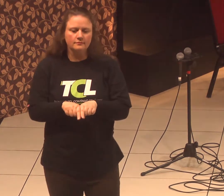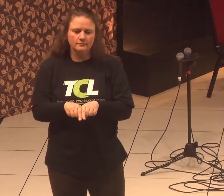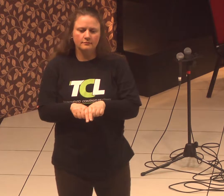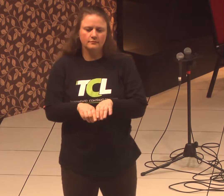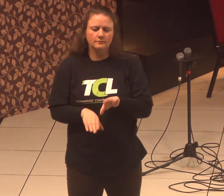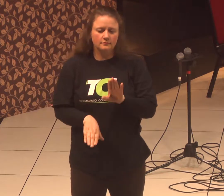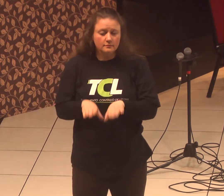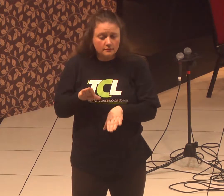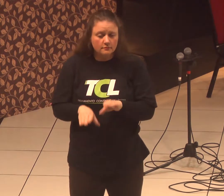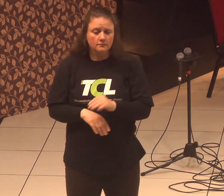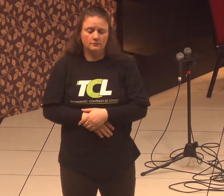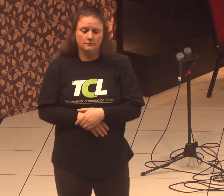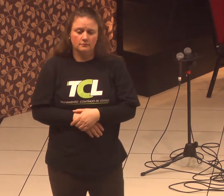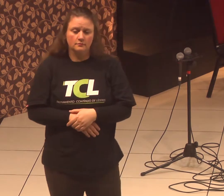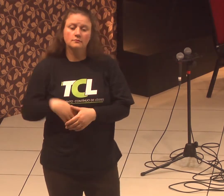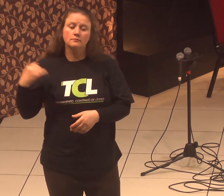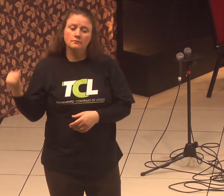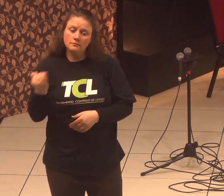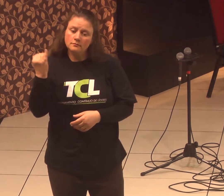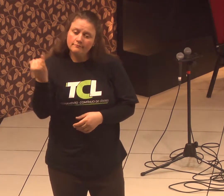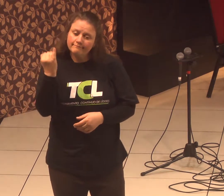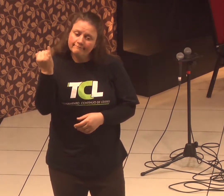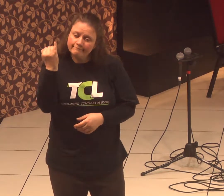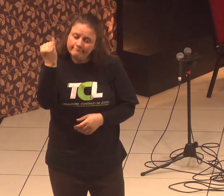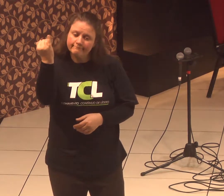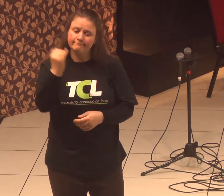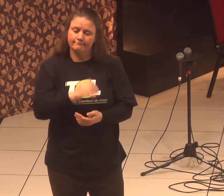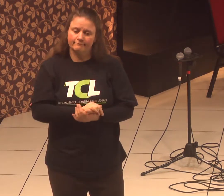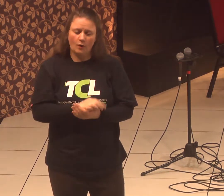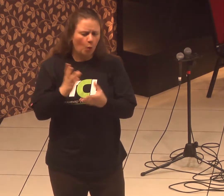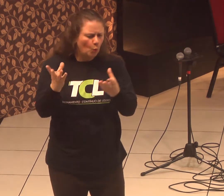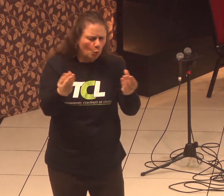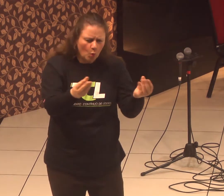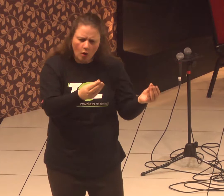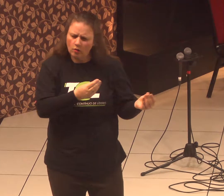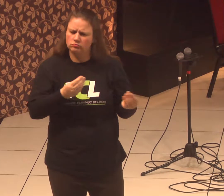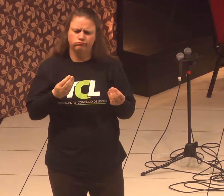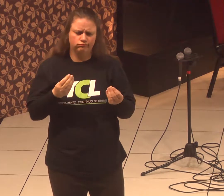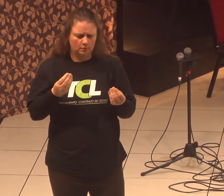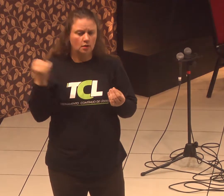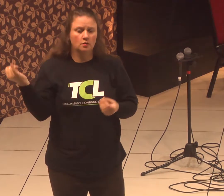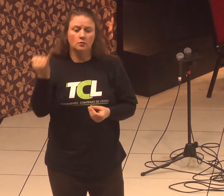vezes é importante, além de decretar uma